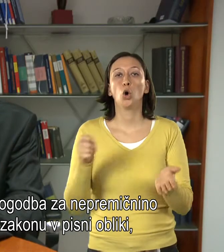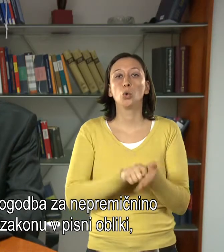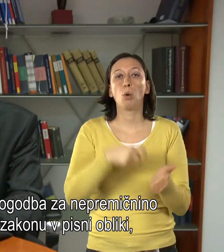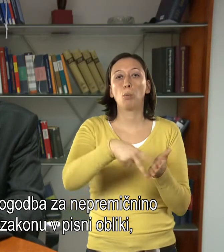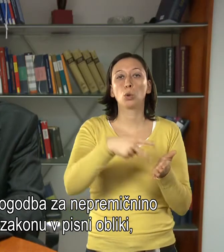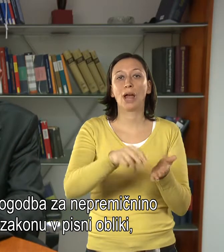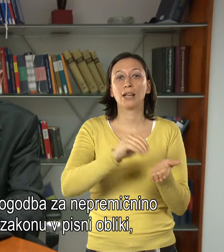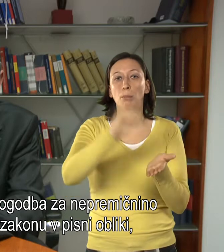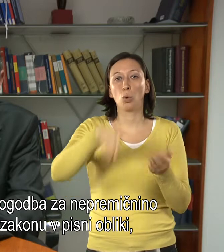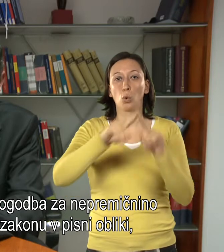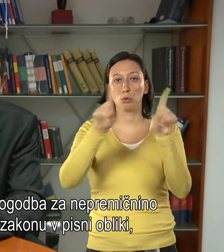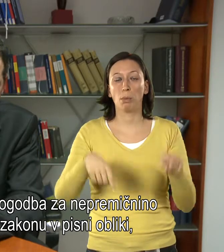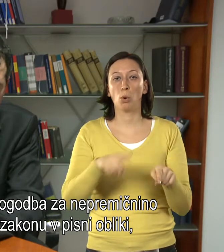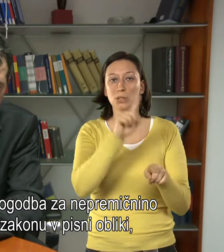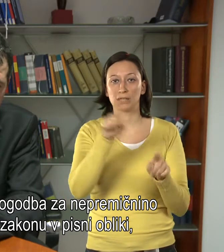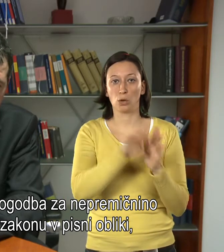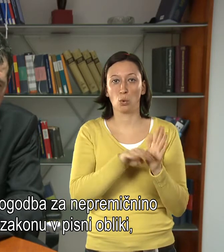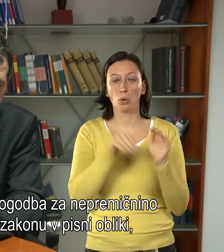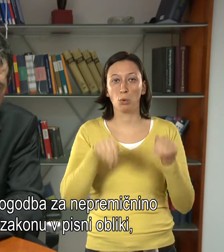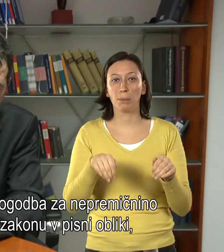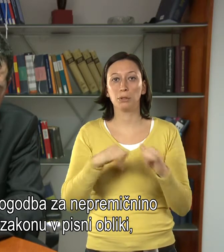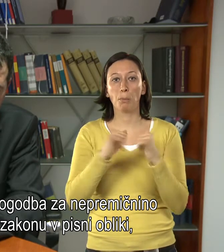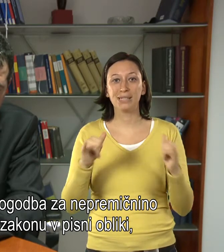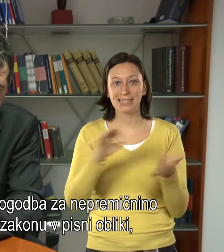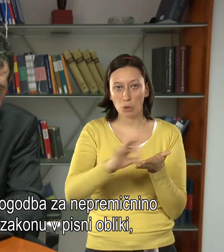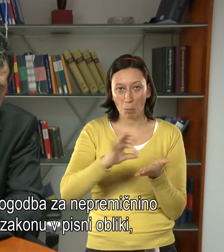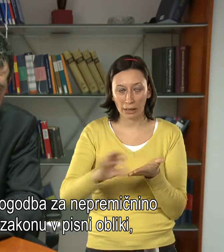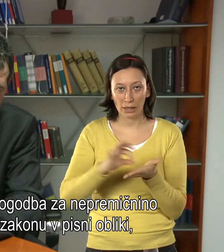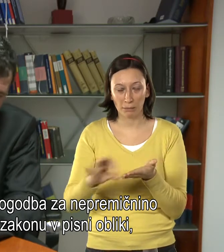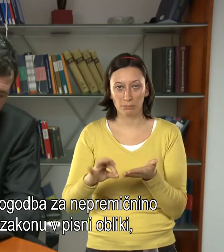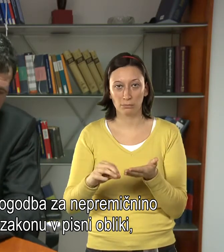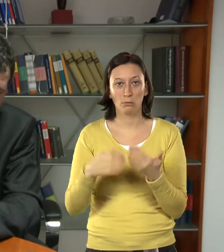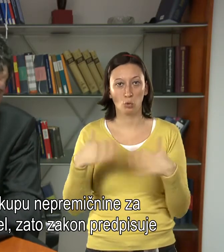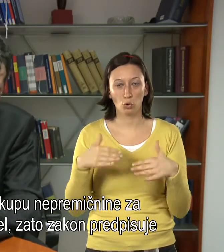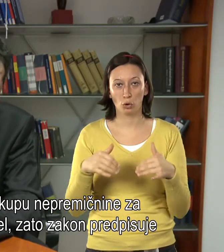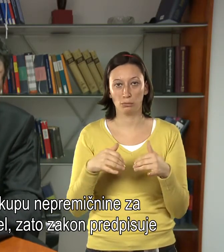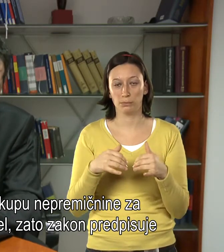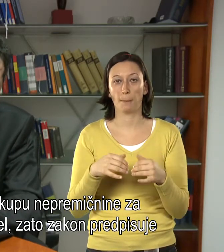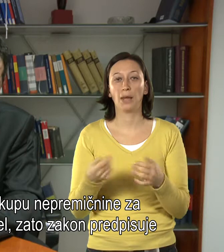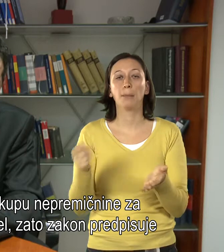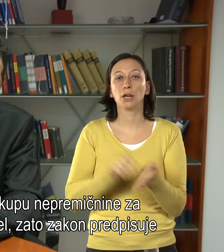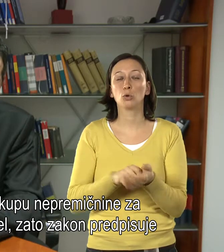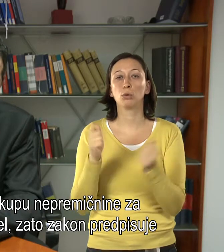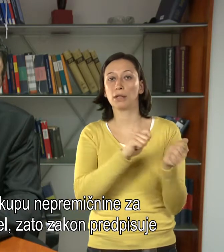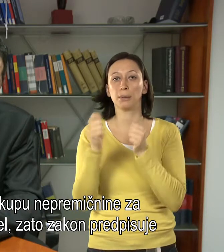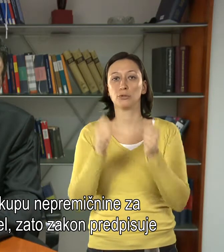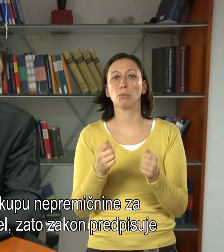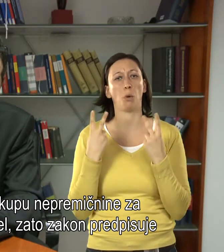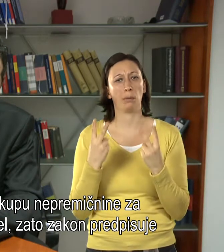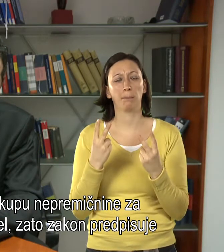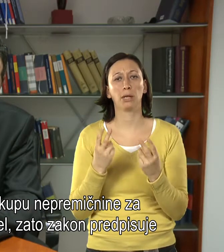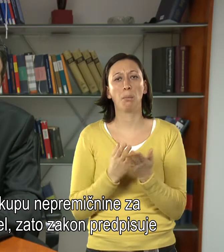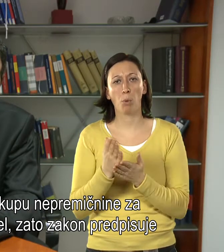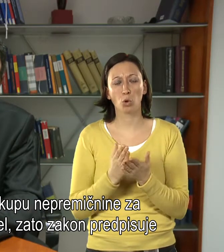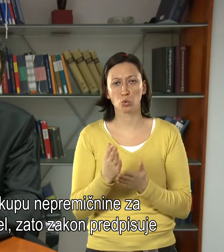Kupoprodajna pogodba za nepremičnino po zakonu mora biti v pisni obliki, ker gre seveda pri nakupu nepremičnine za pomemben